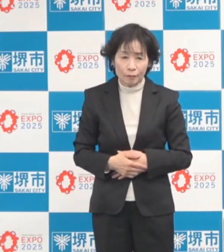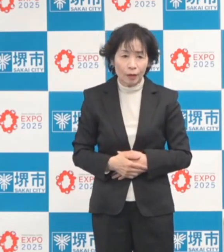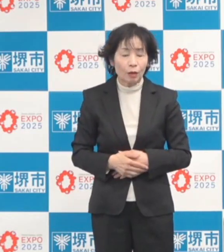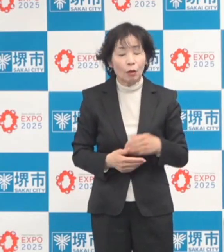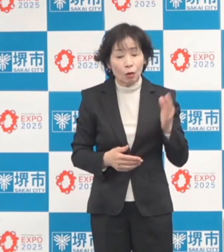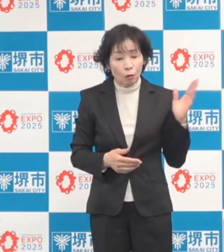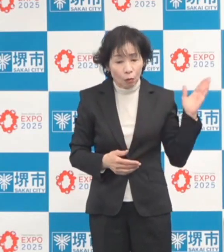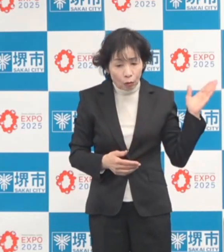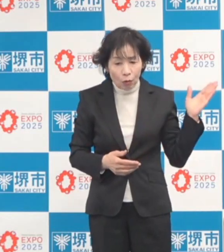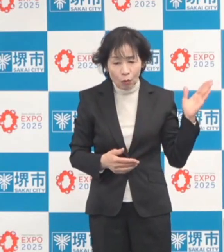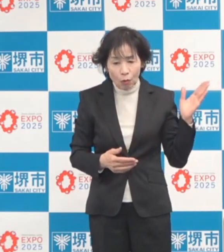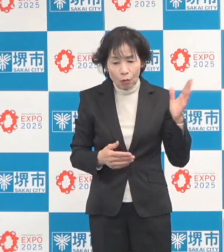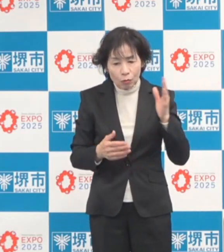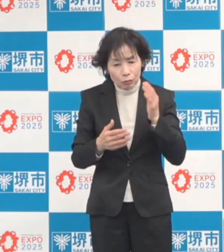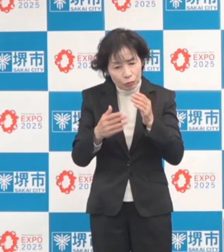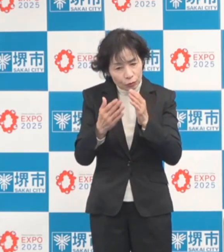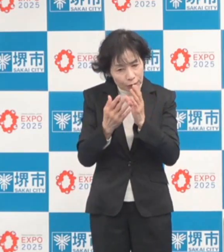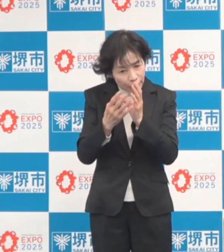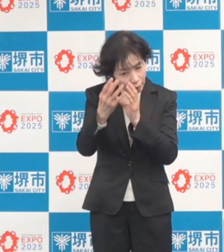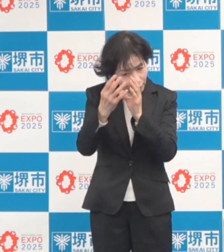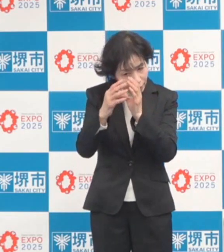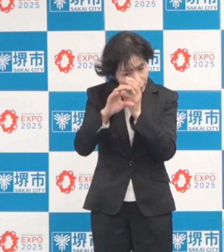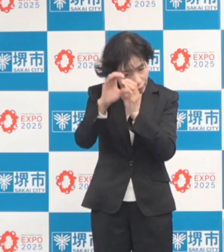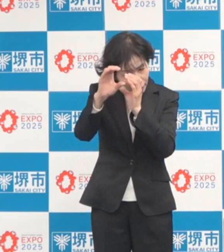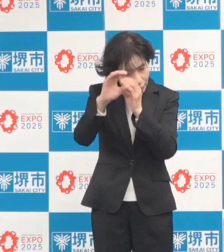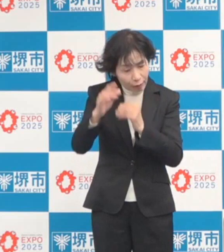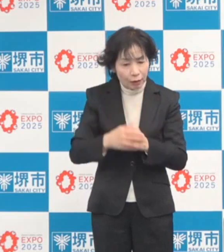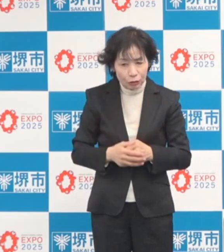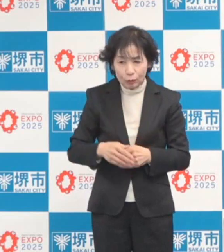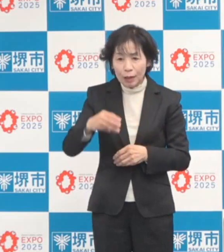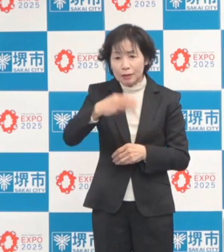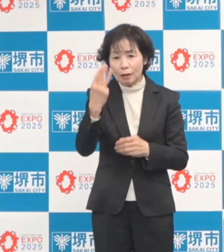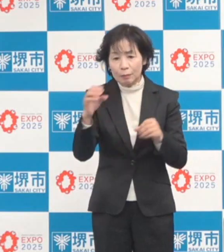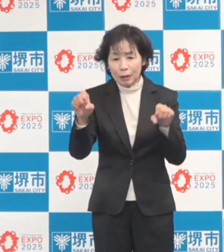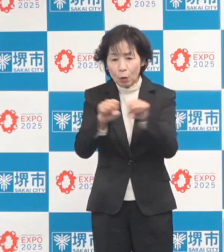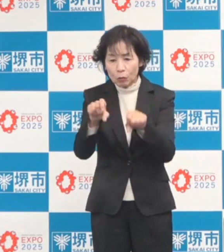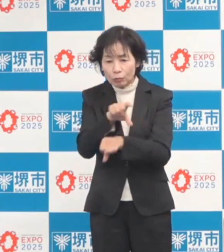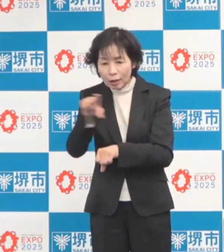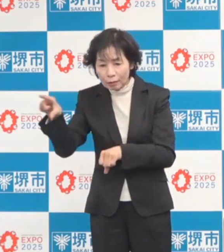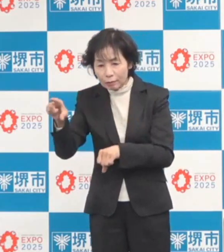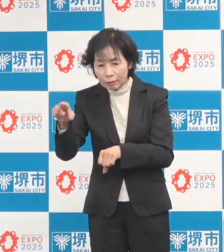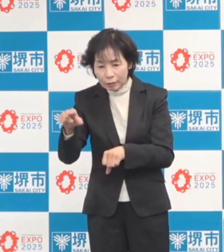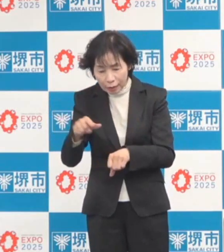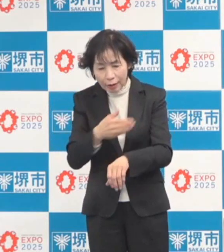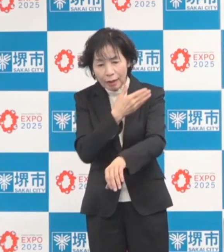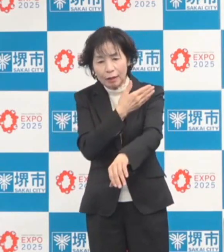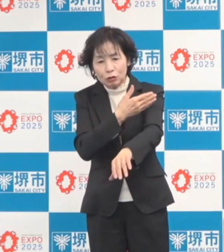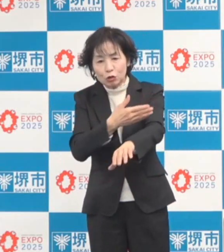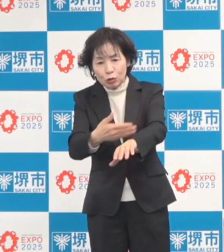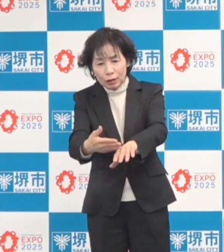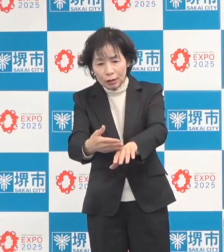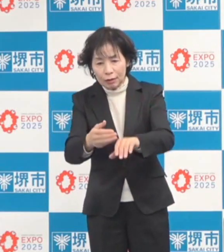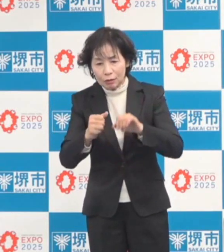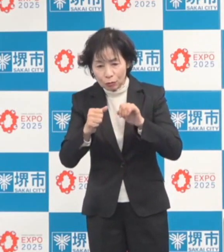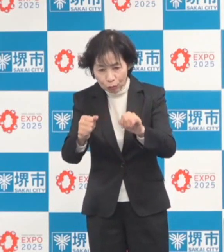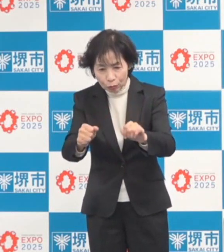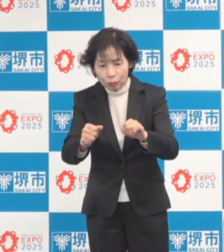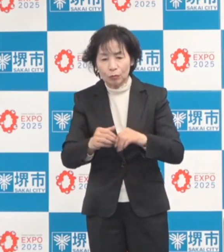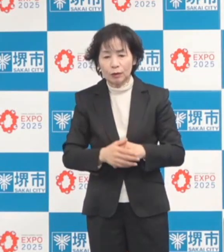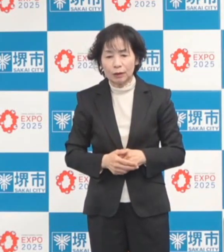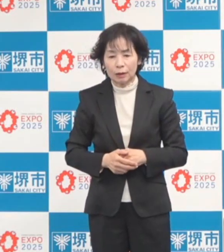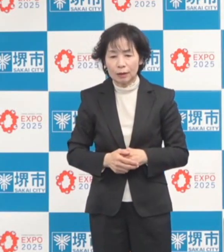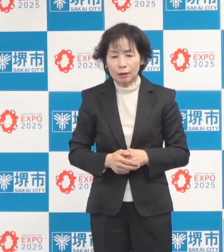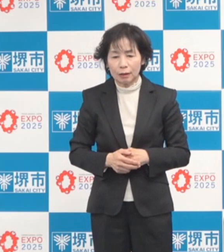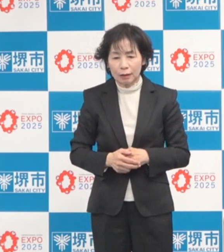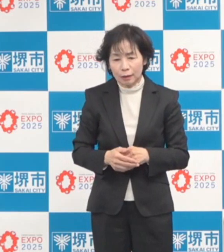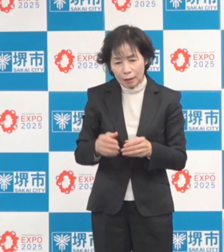この推計期間中基金残高は300億円以上で推移する見込みとなっておりますが、財